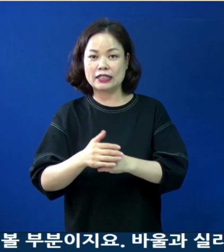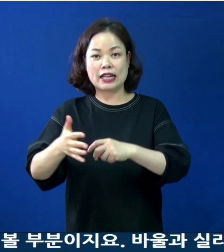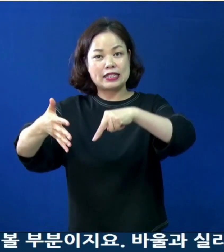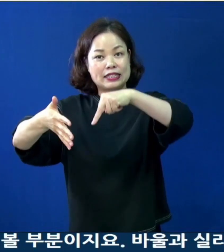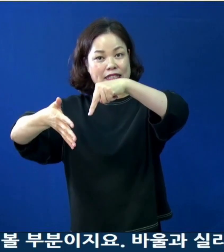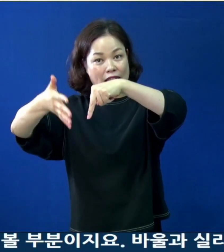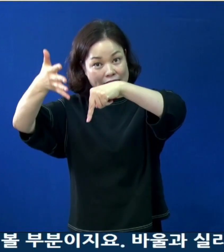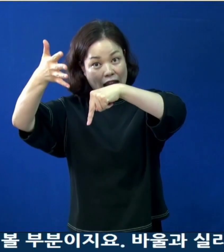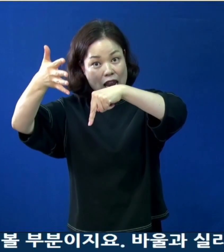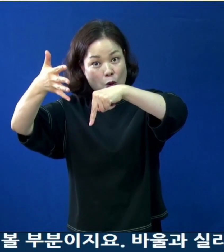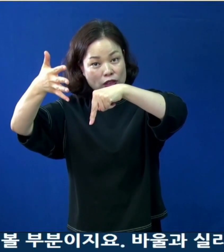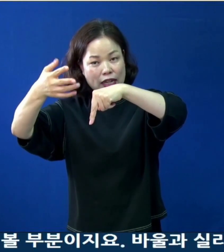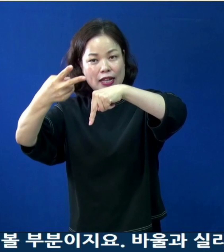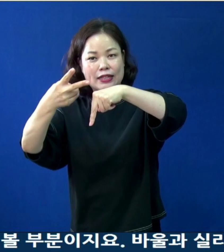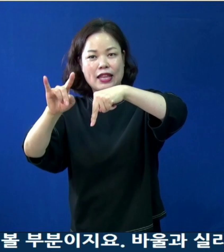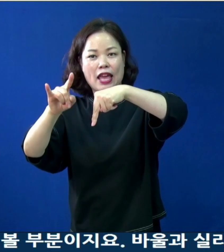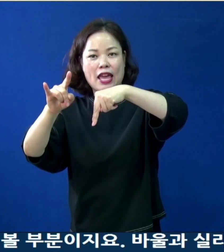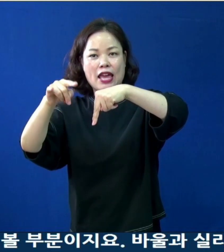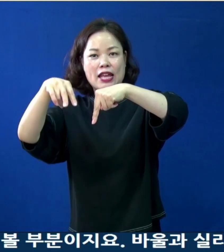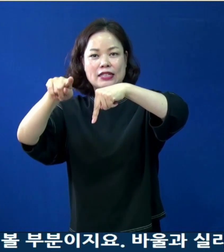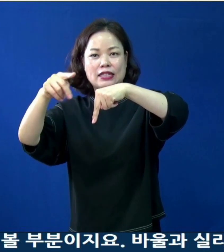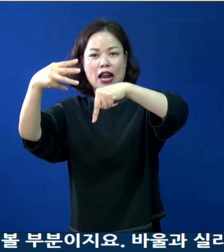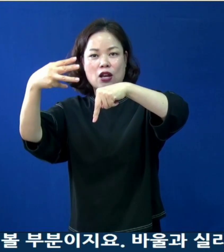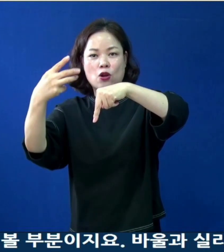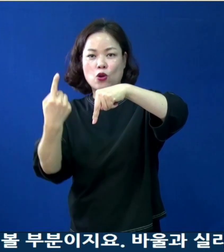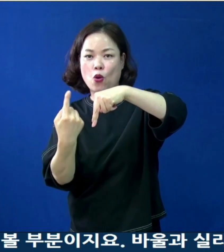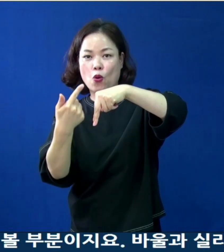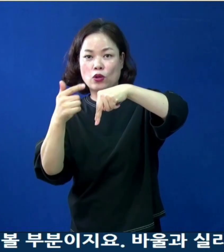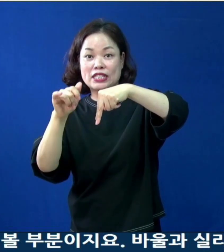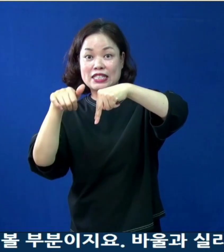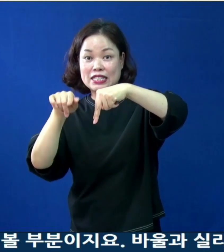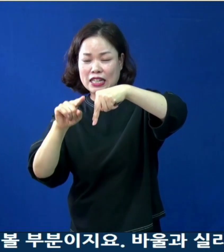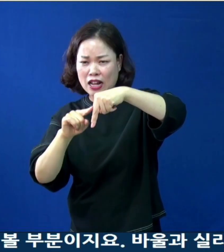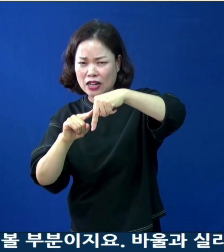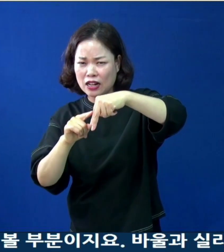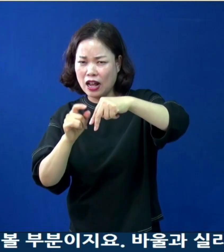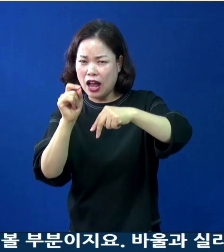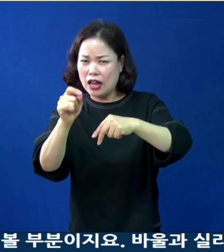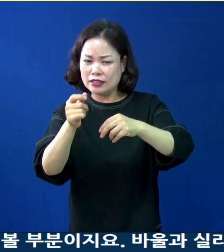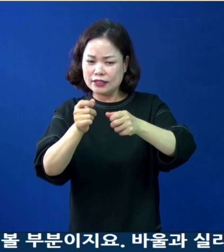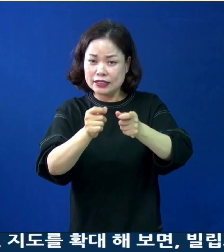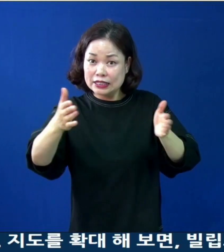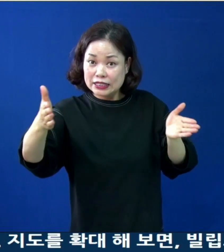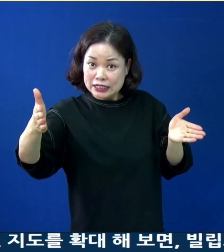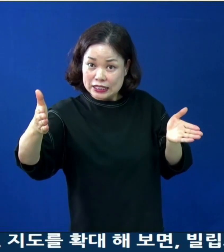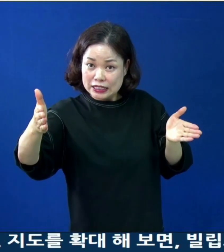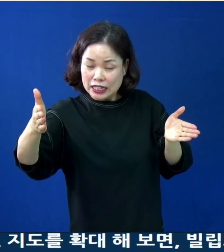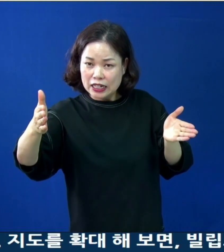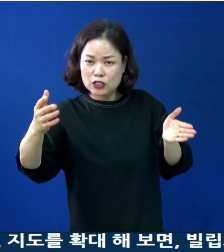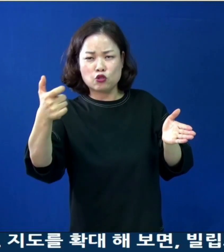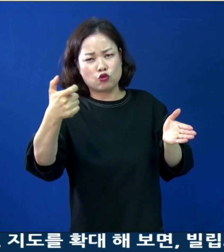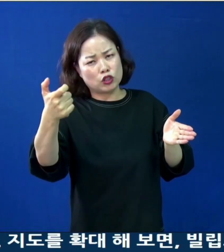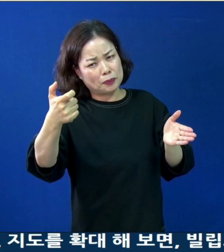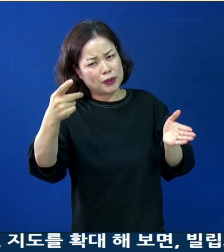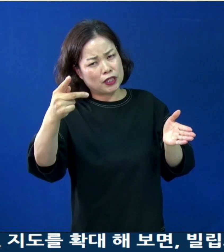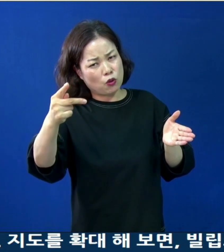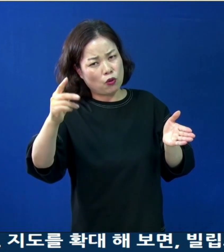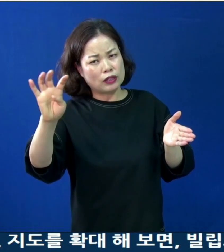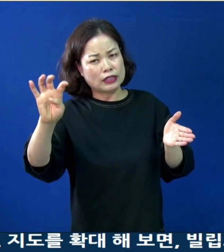데살로니가, 이렇게 가게 되는데 한 도시 간의 길이가 60km, 45km,